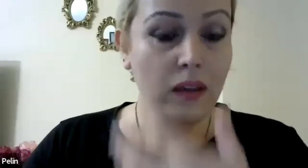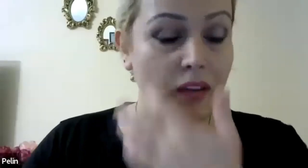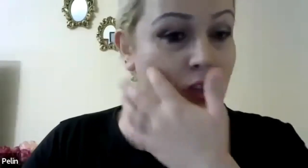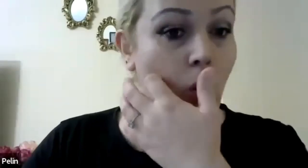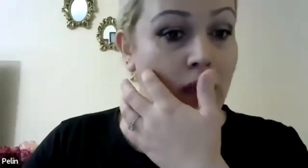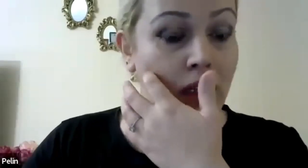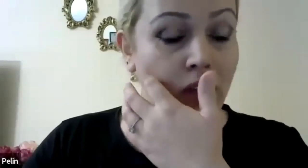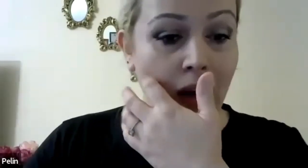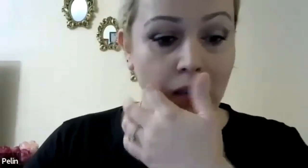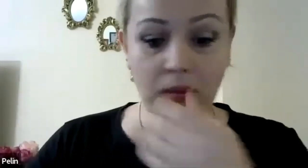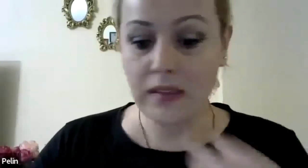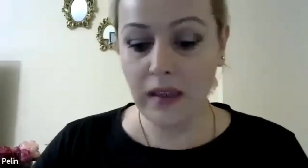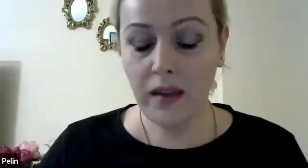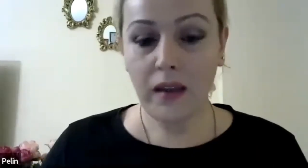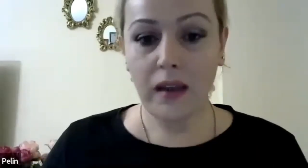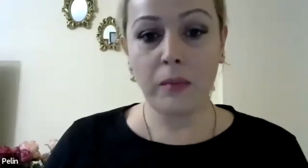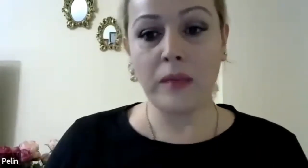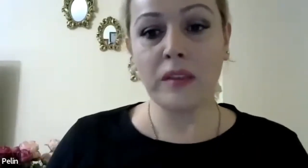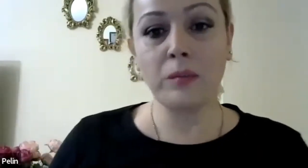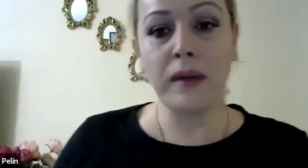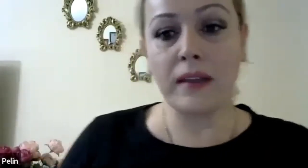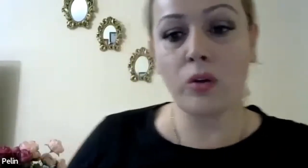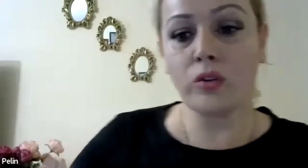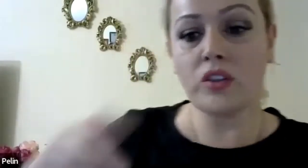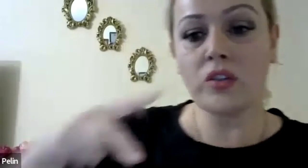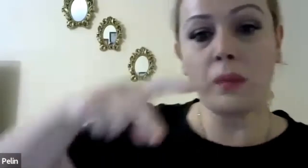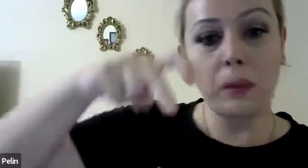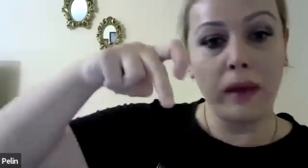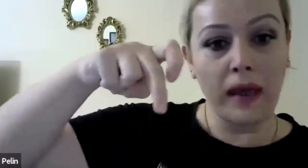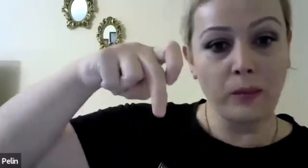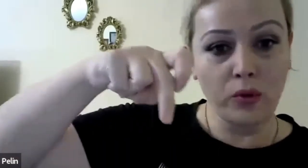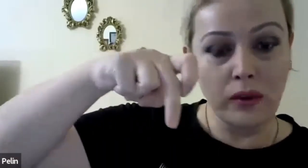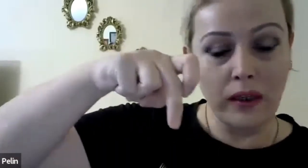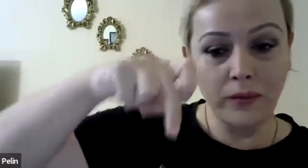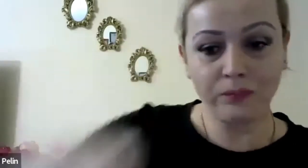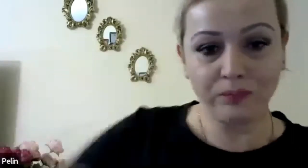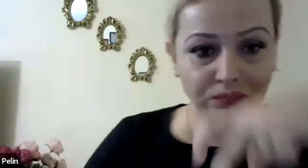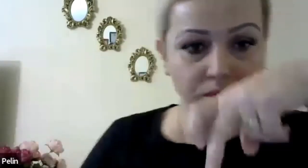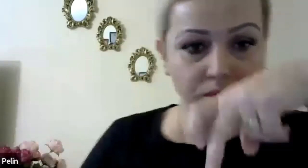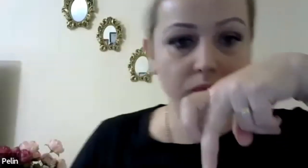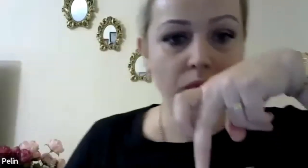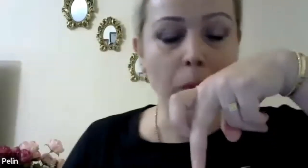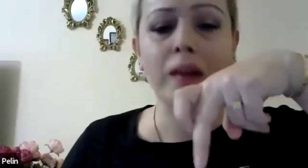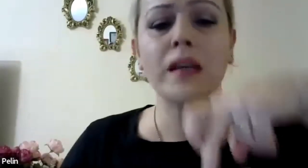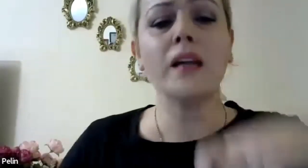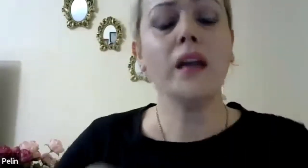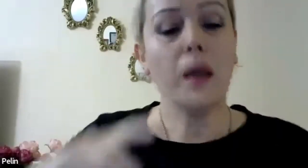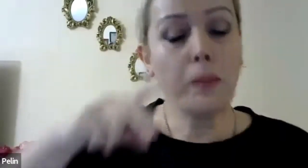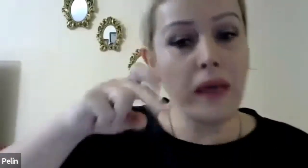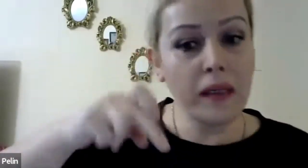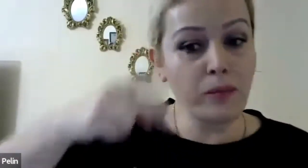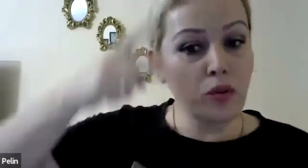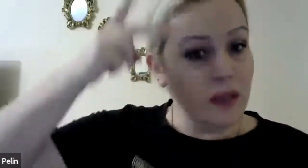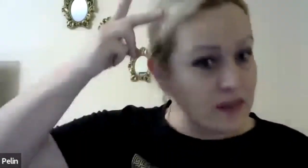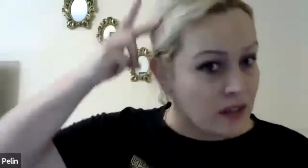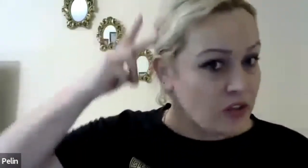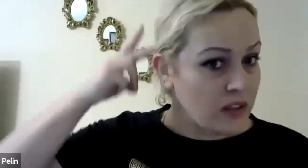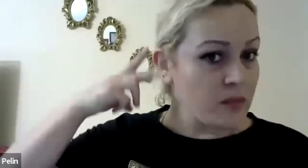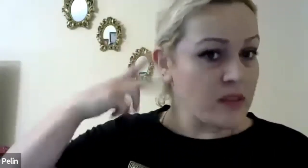İşte örnek verdim size. Benim adım Pelin olduğu için bana P yapıyorlar. Bazen P yapıyorlar, saç rengim sarı